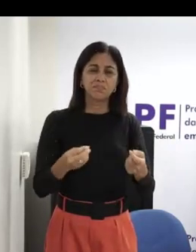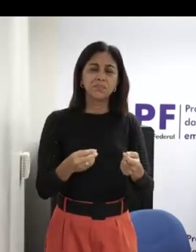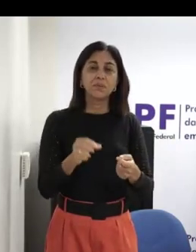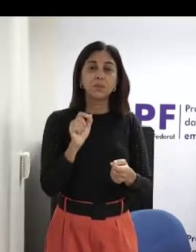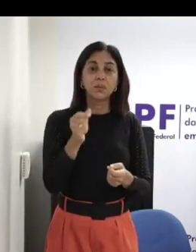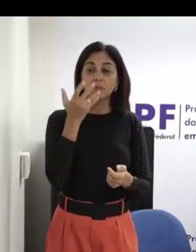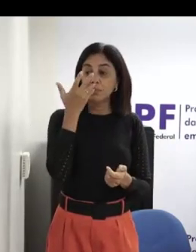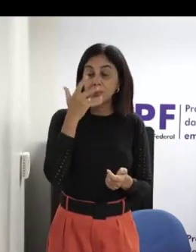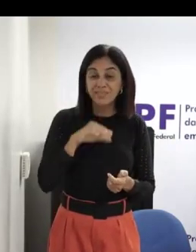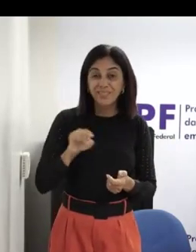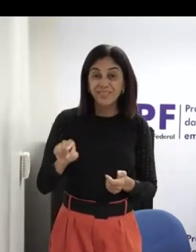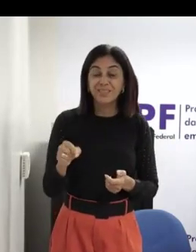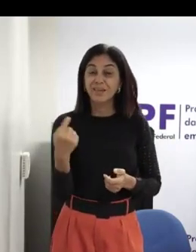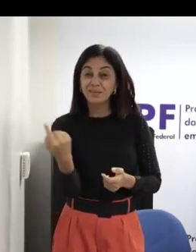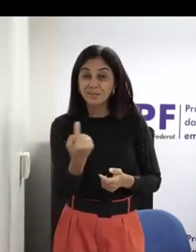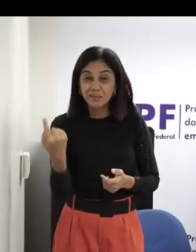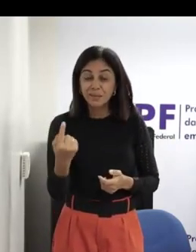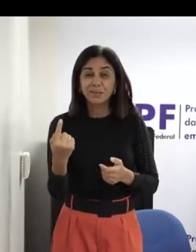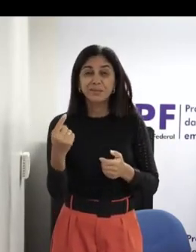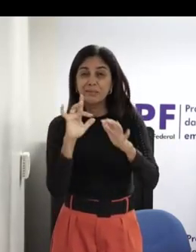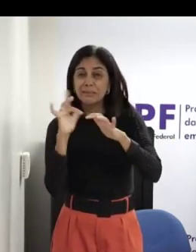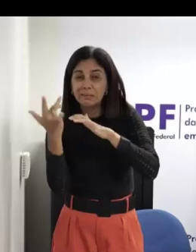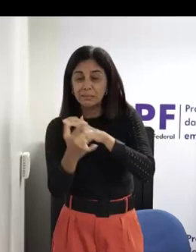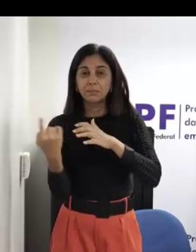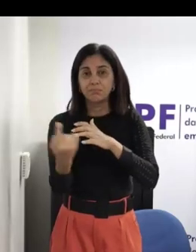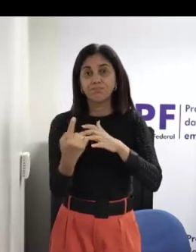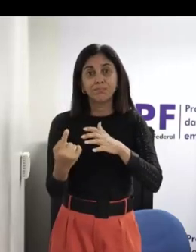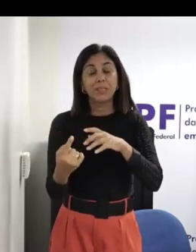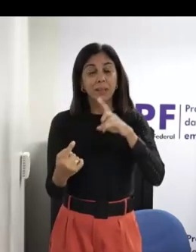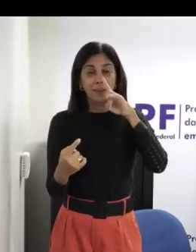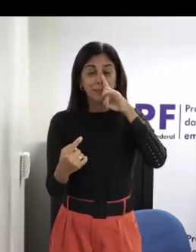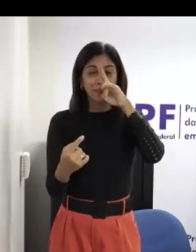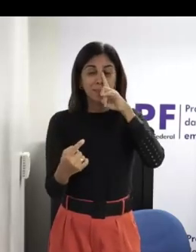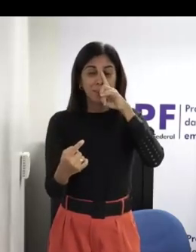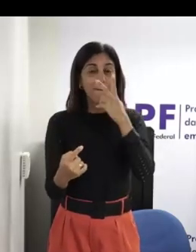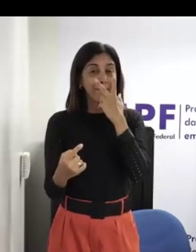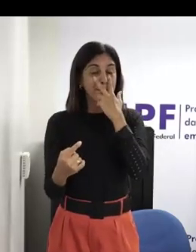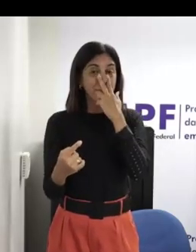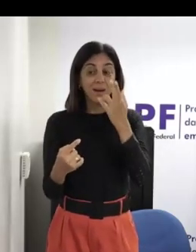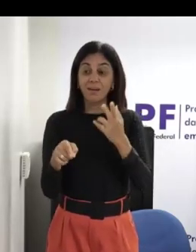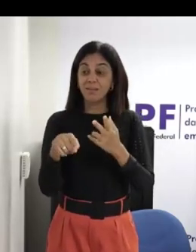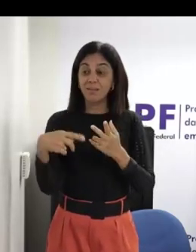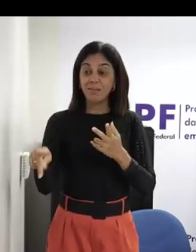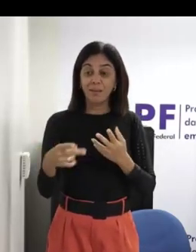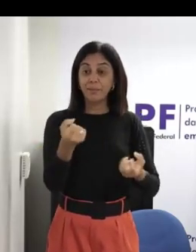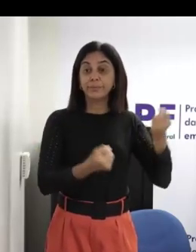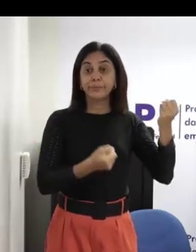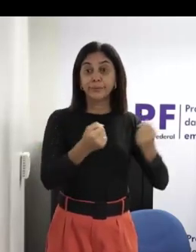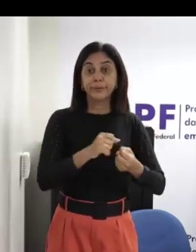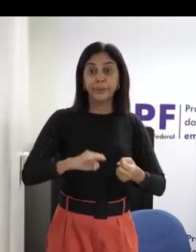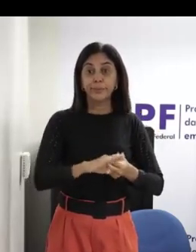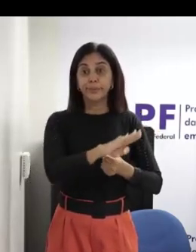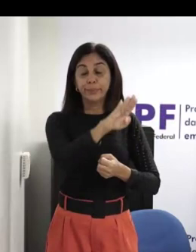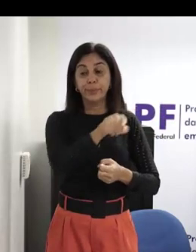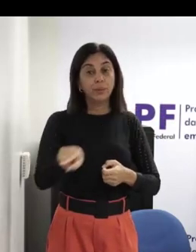internet é similar ela tá num carro a 180 km/h sem cinto de segurança esse diálogo com a